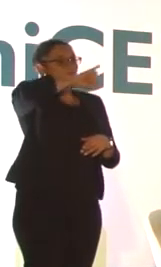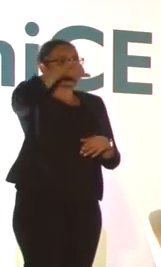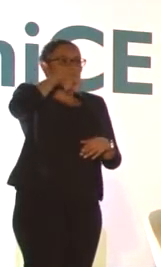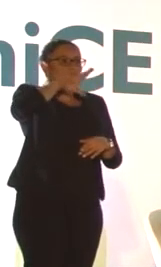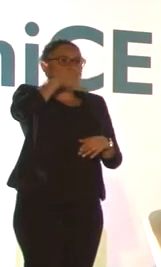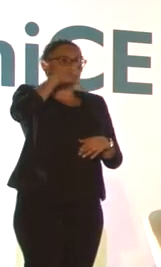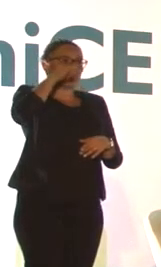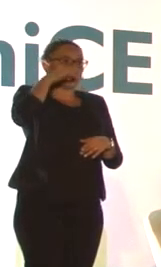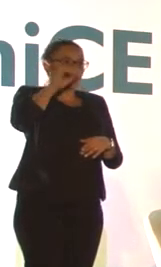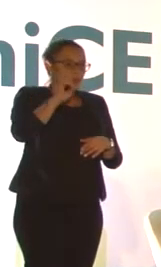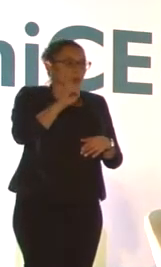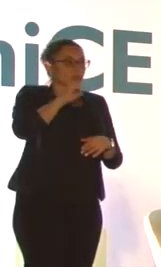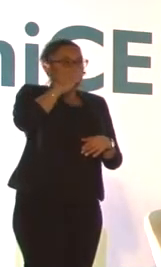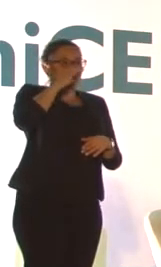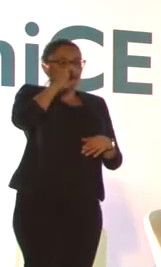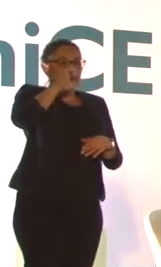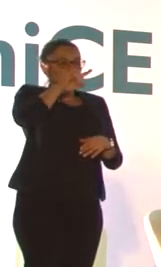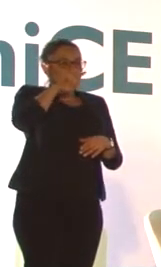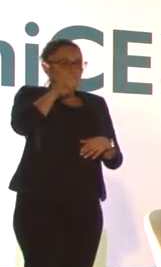Júlio César Durigan.